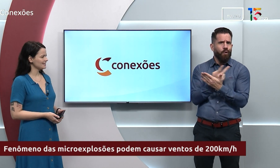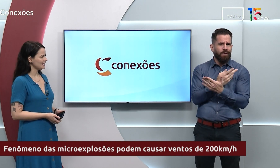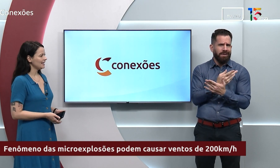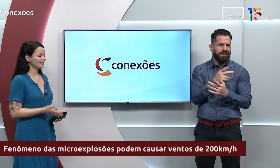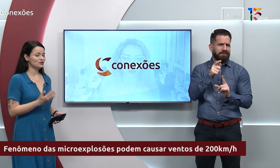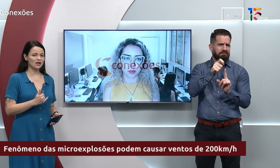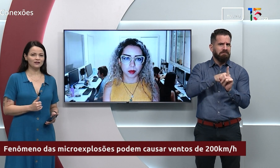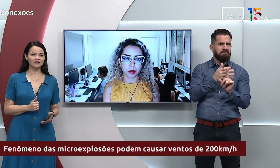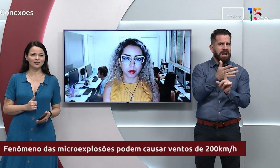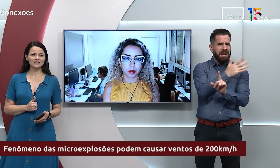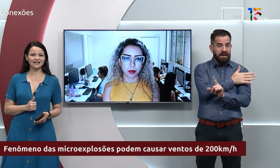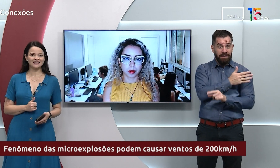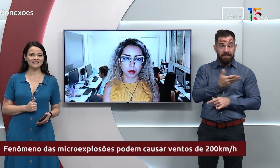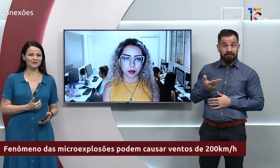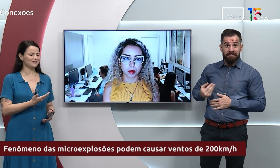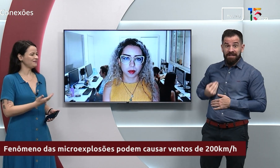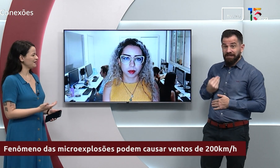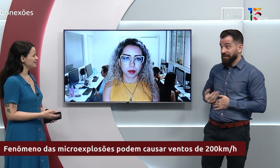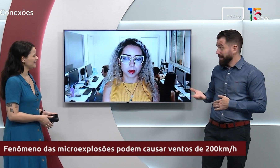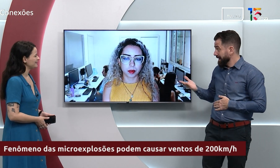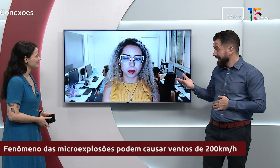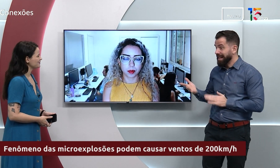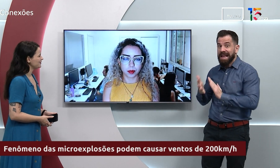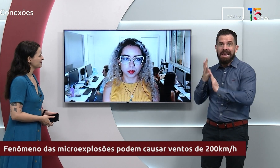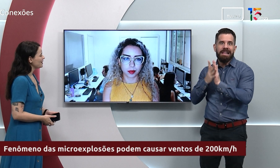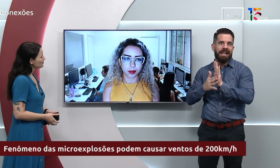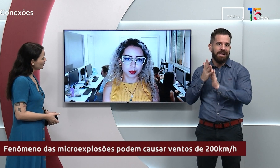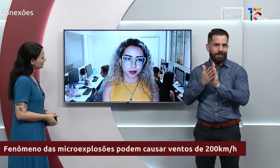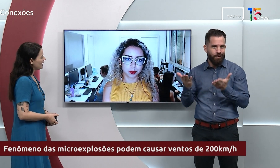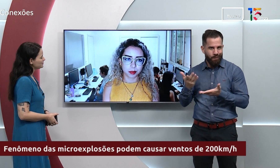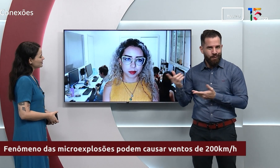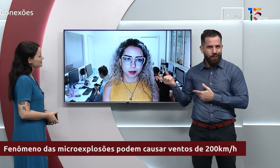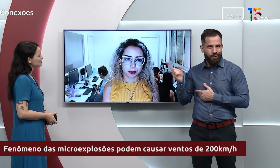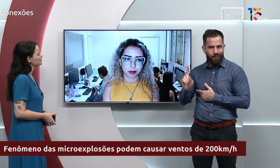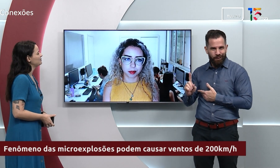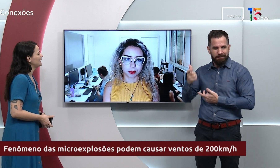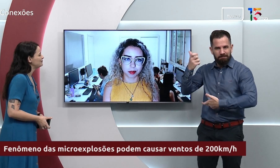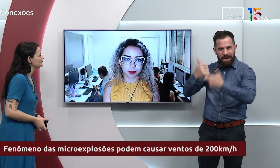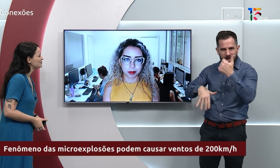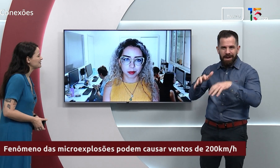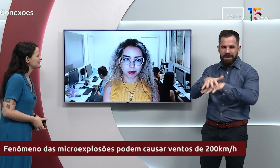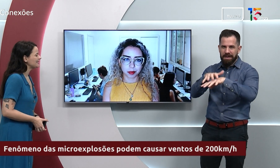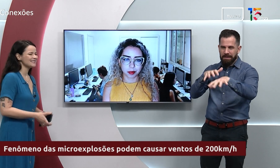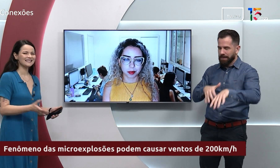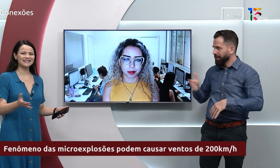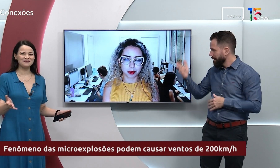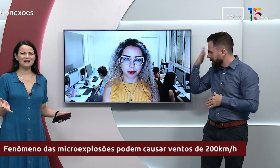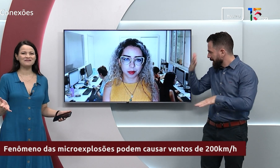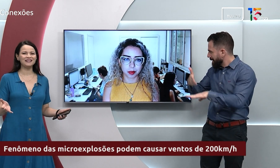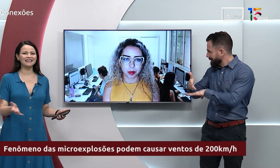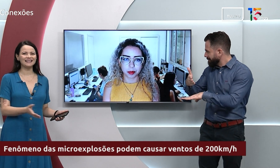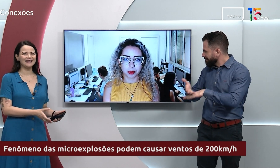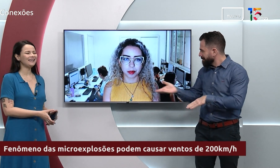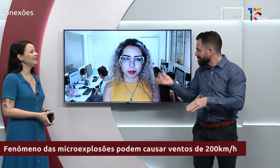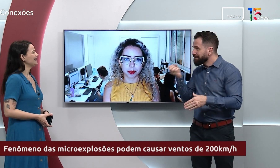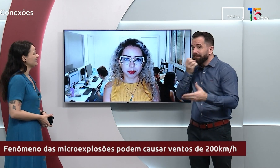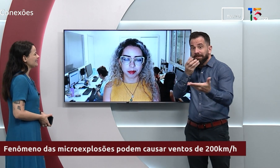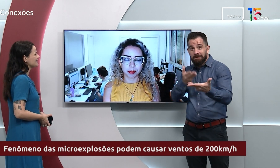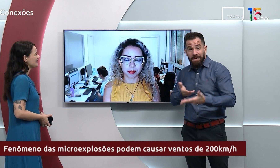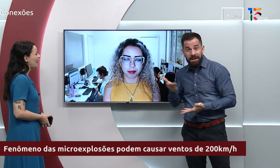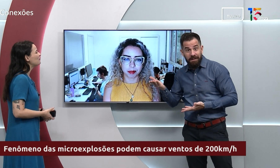A Isis está direto da nossa redação e vem conversar com a gente hoje. Boa tarde, Isis. Muito obrigada pela sua presença. Seja bem-vinda